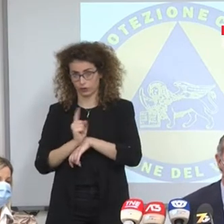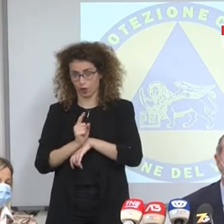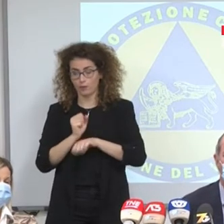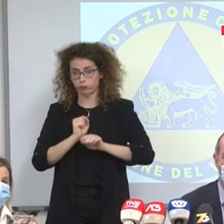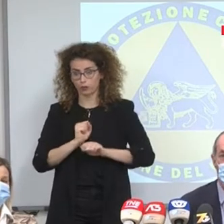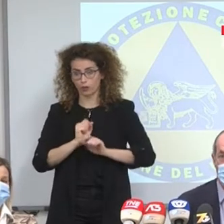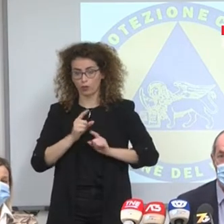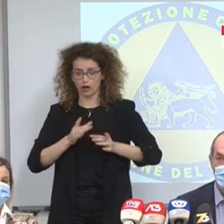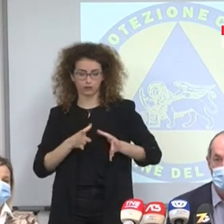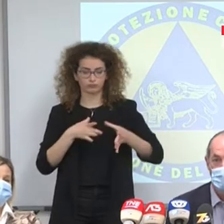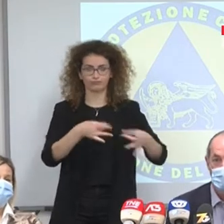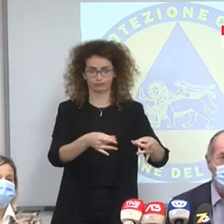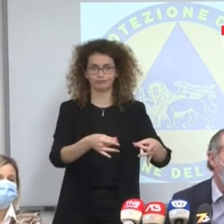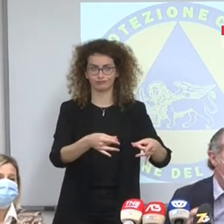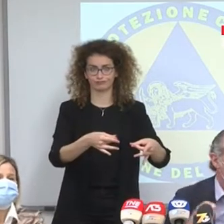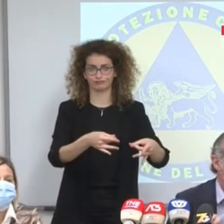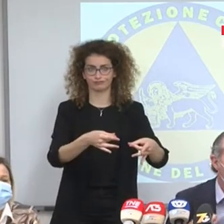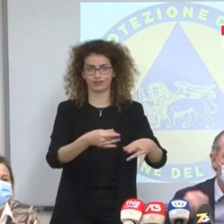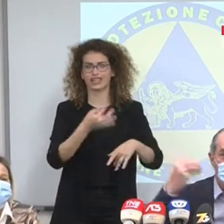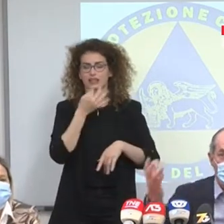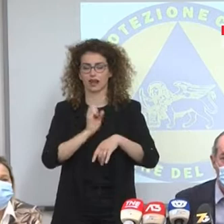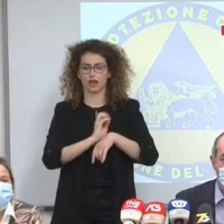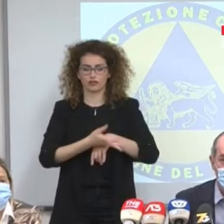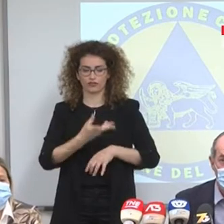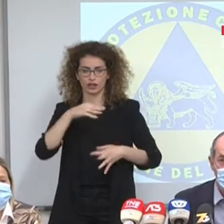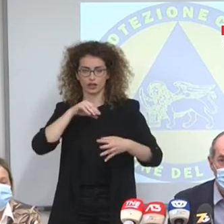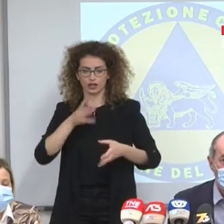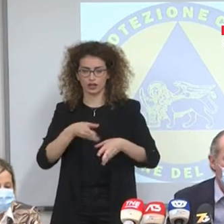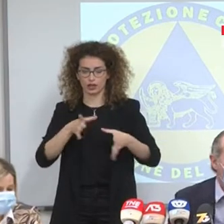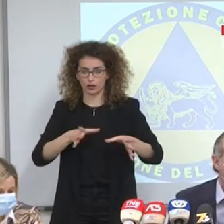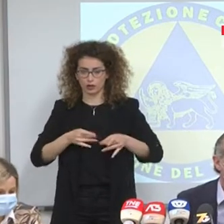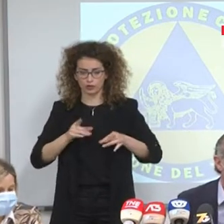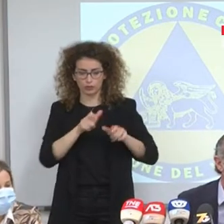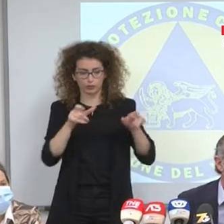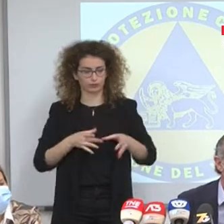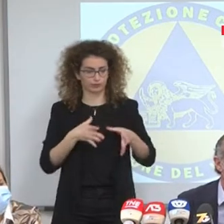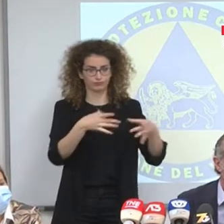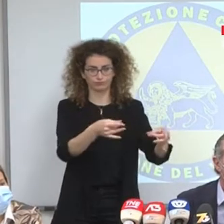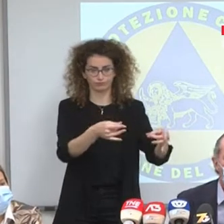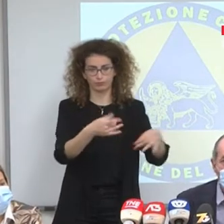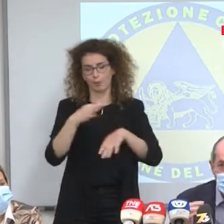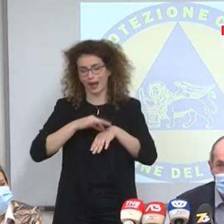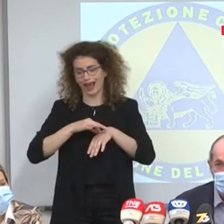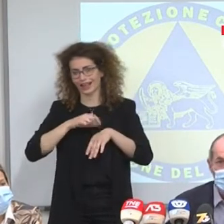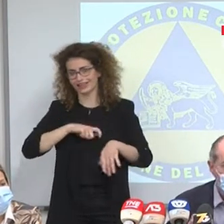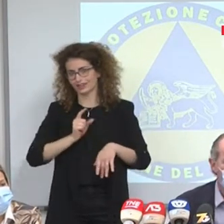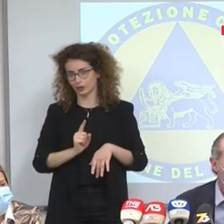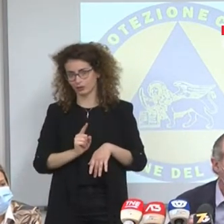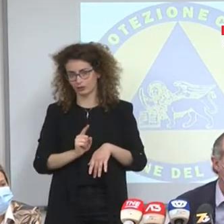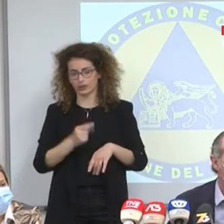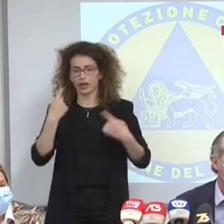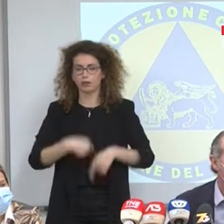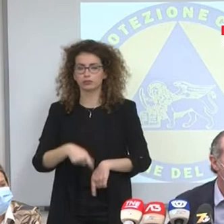può diventare vettore del virus, cioè può prendere il virus e trasmetterlo ad altri, ma non si ammala. Quindi il vaccinato